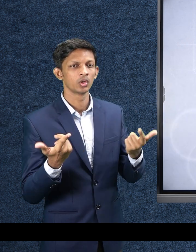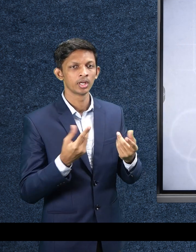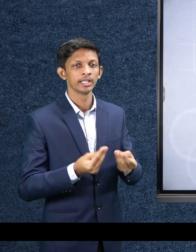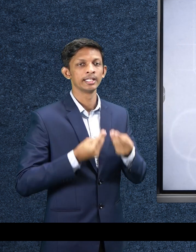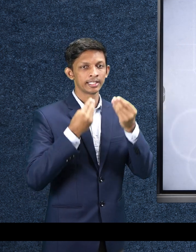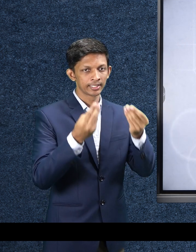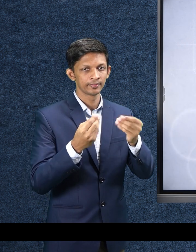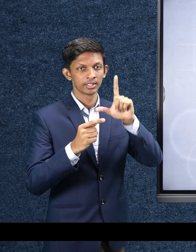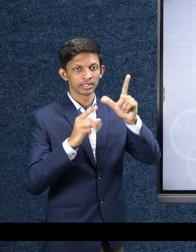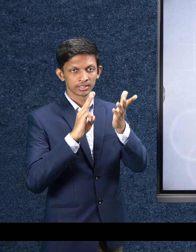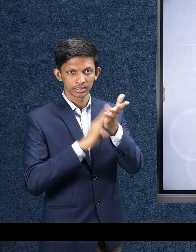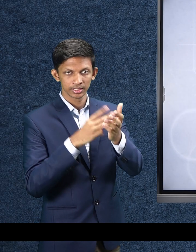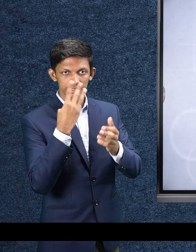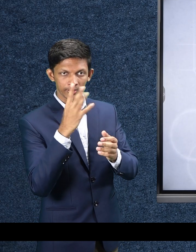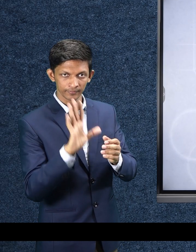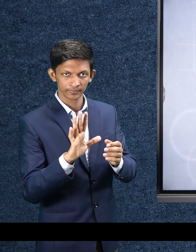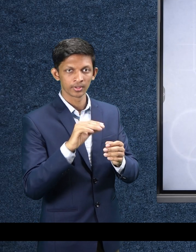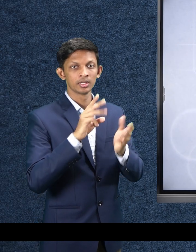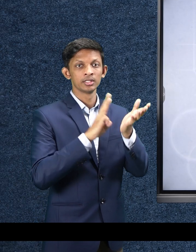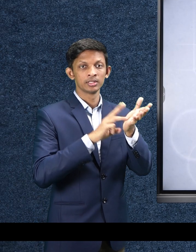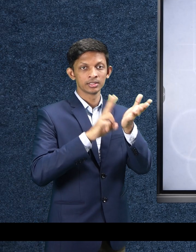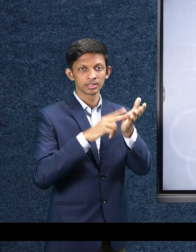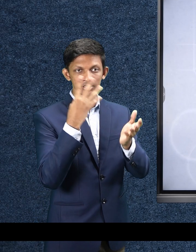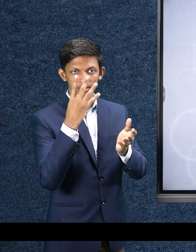द्रावण दिलेले LM equals to 3, MN equals to 4